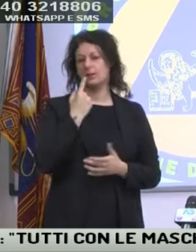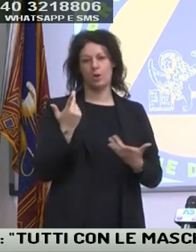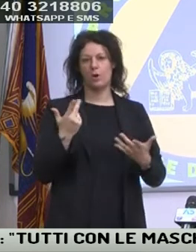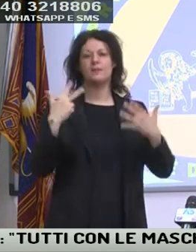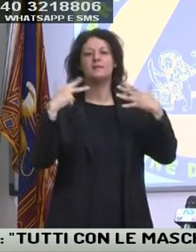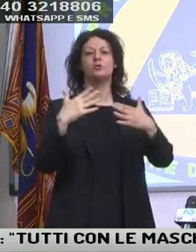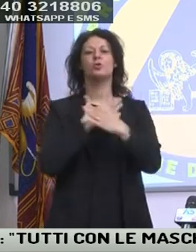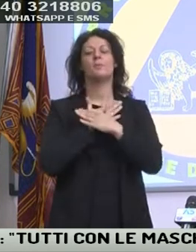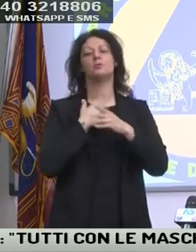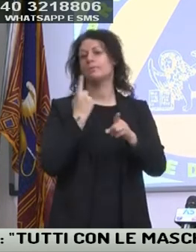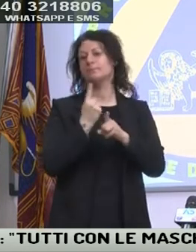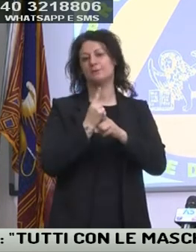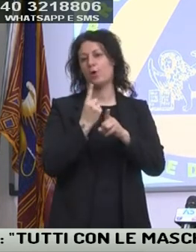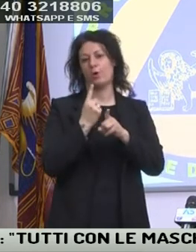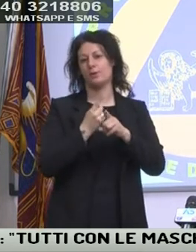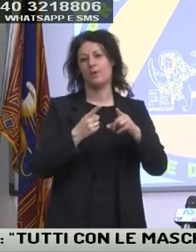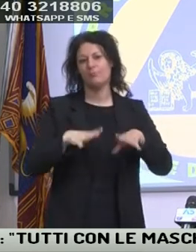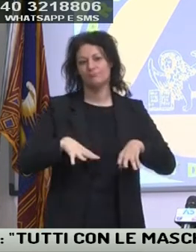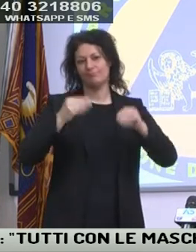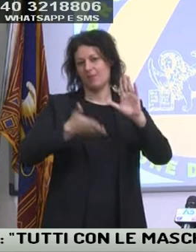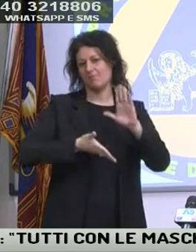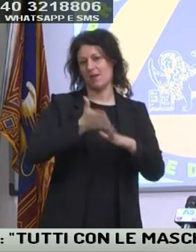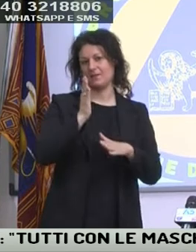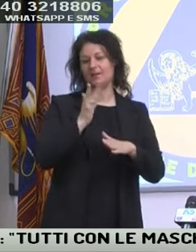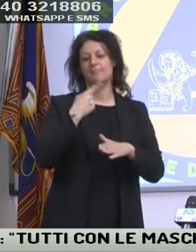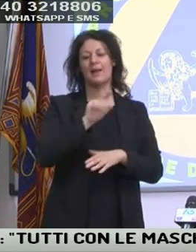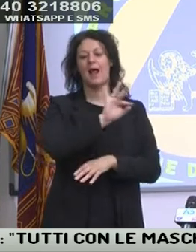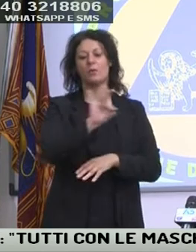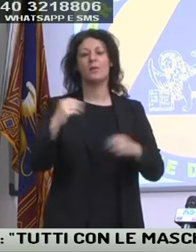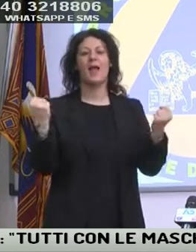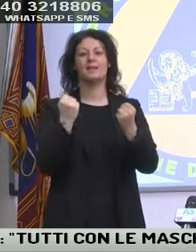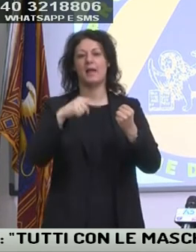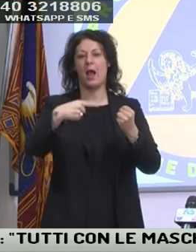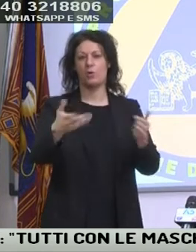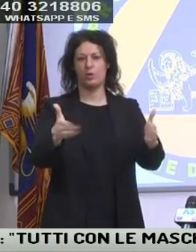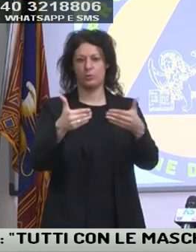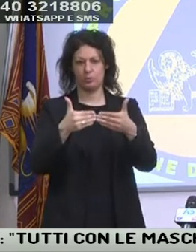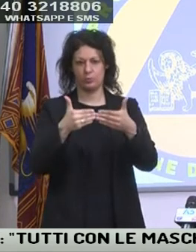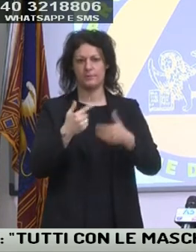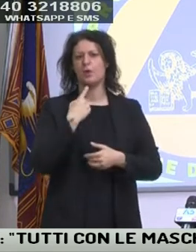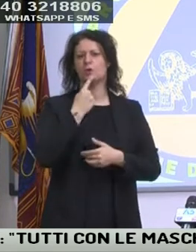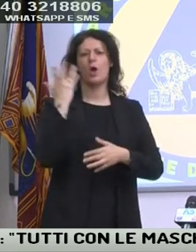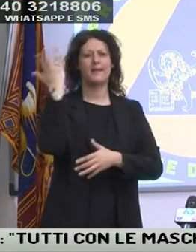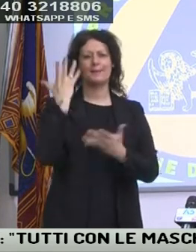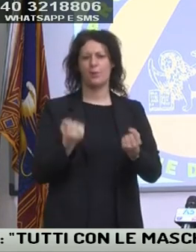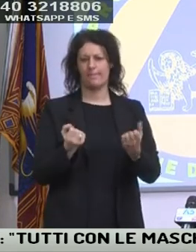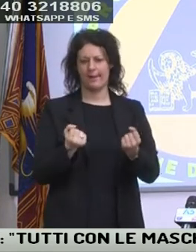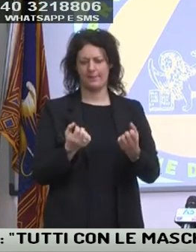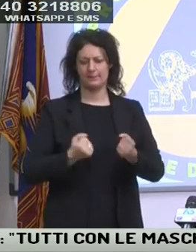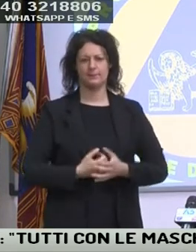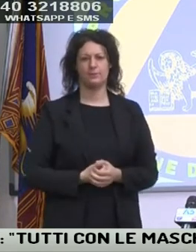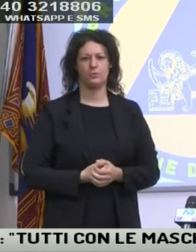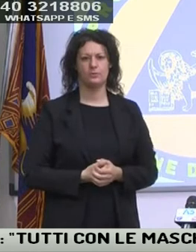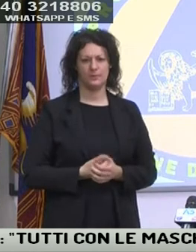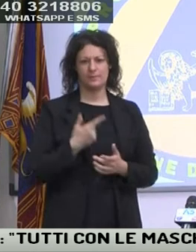motori, si debbano riavviare i motori per quelle attività che sono ancora chiuse. Vi faccio anche un esempio che è un esempio pratico ma che dà l'idea anche